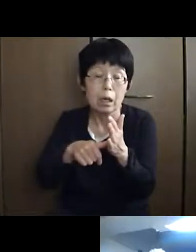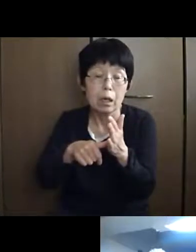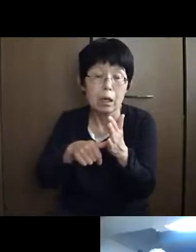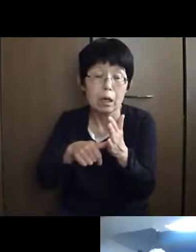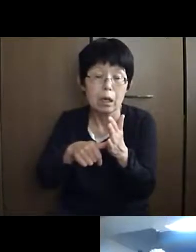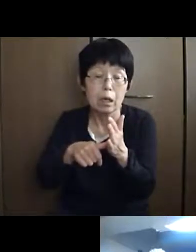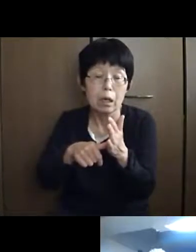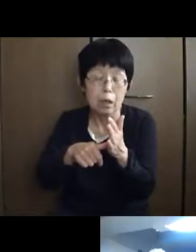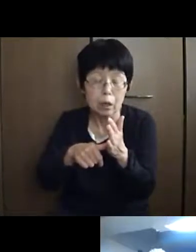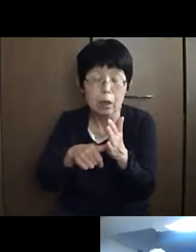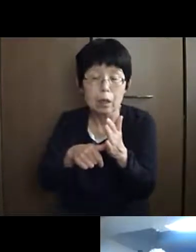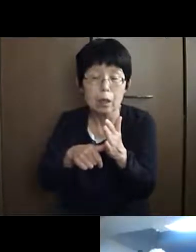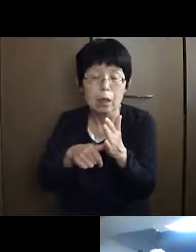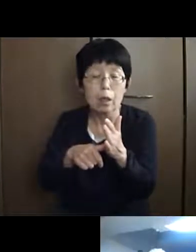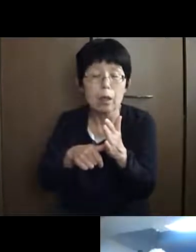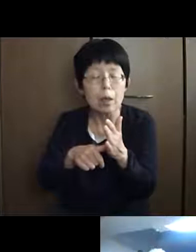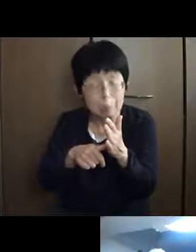ある程度聞こえていたですね。